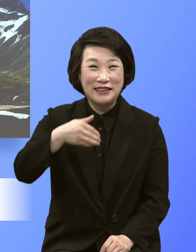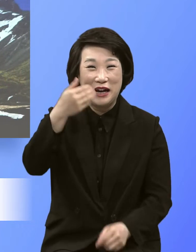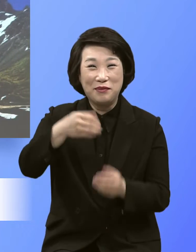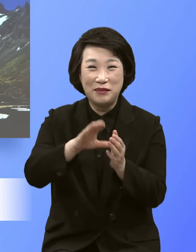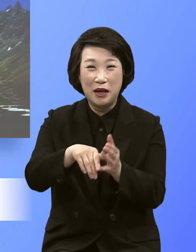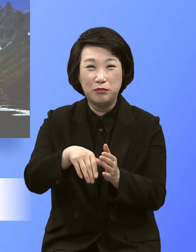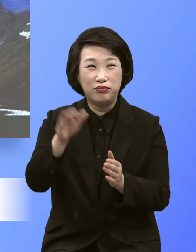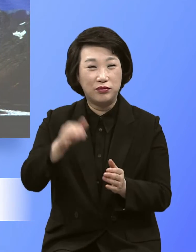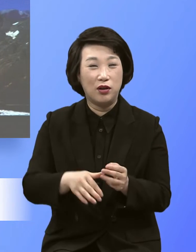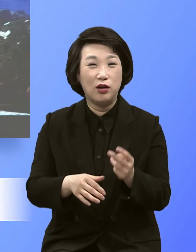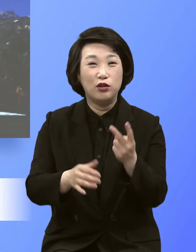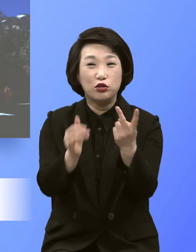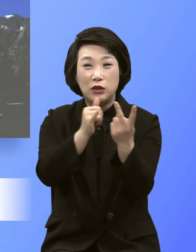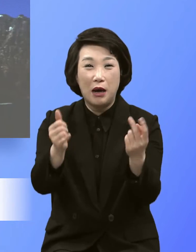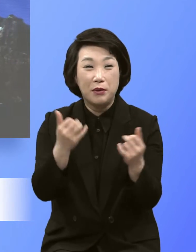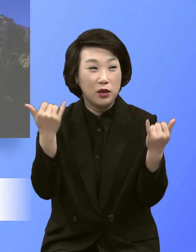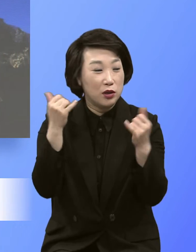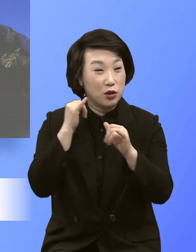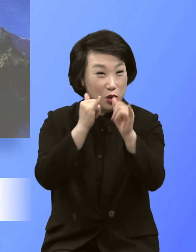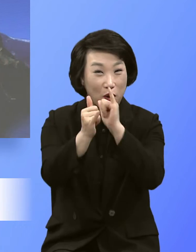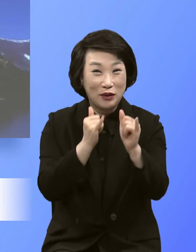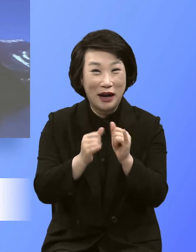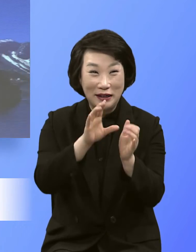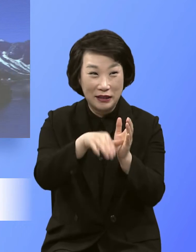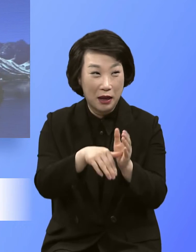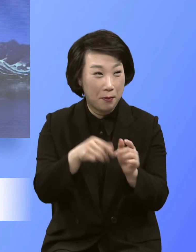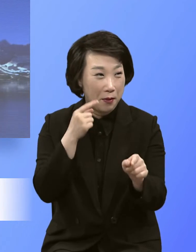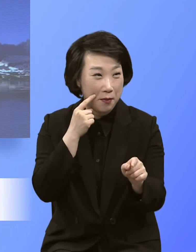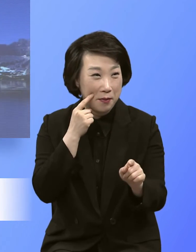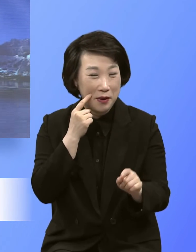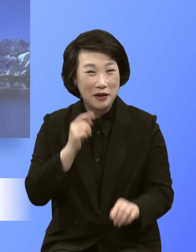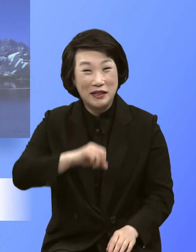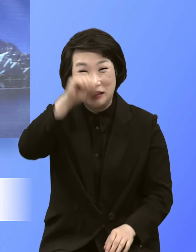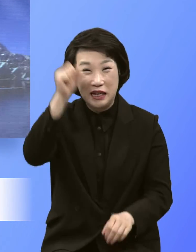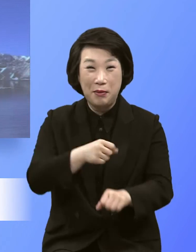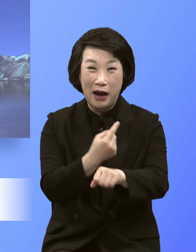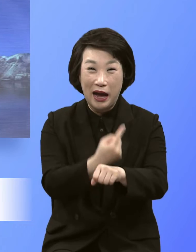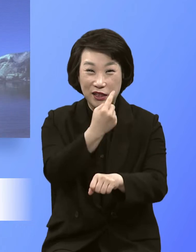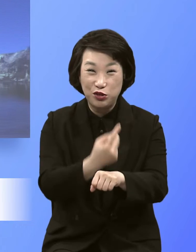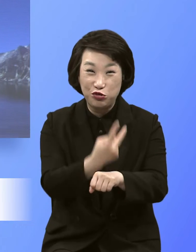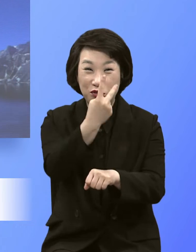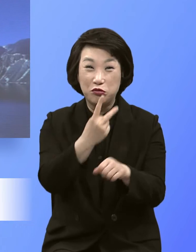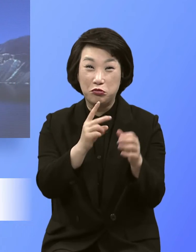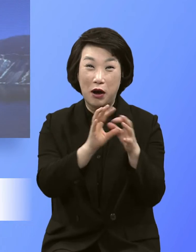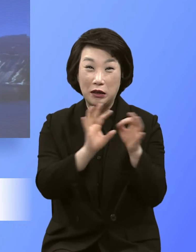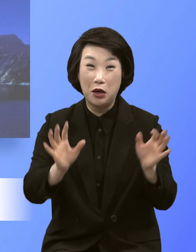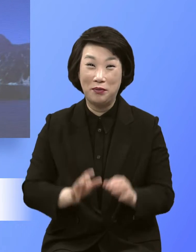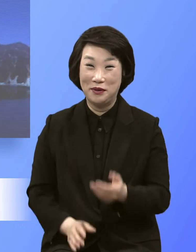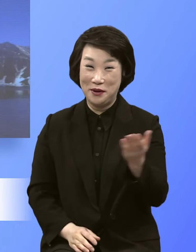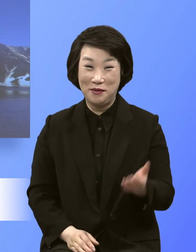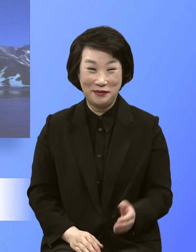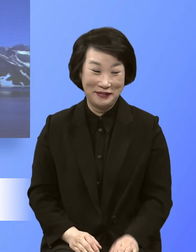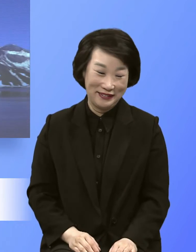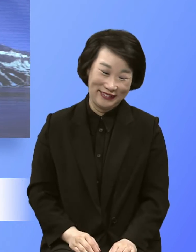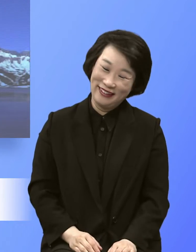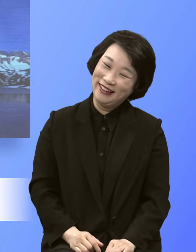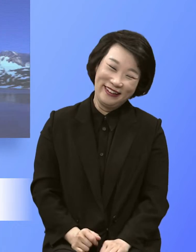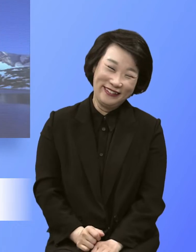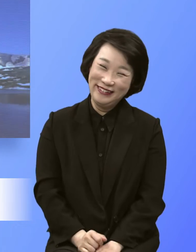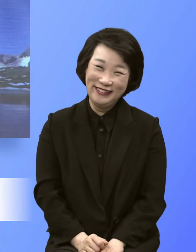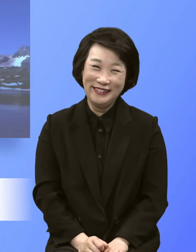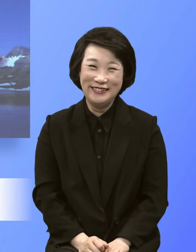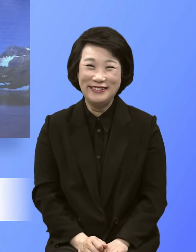그다음부터는 둘이 전화를 하는데 밤 1시고 2시고 상관없습니다.